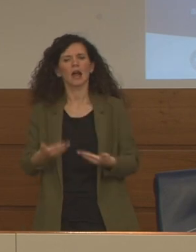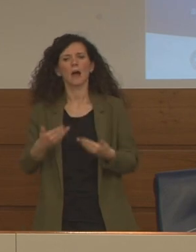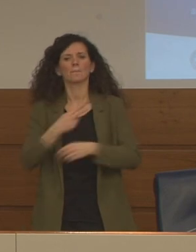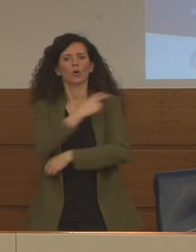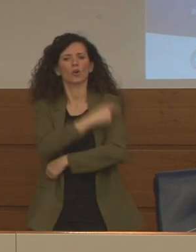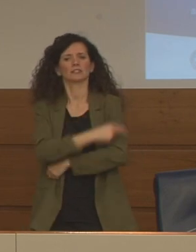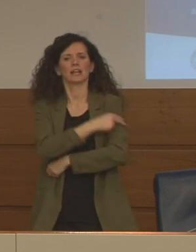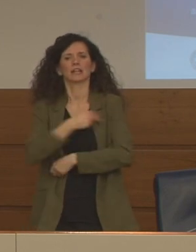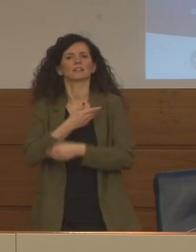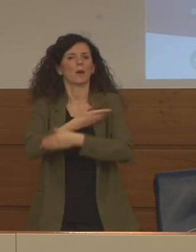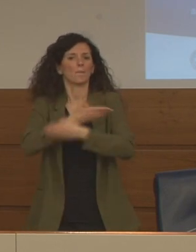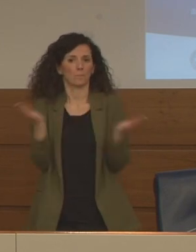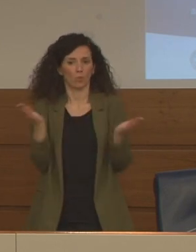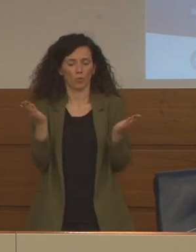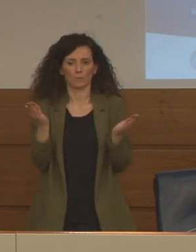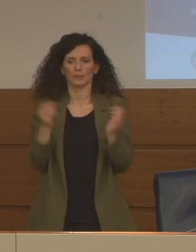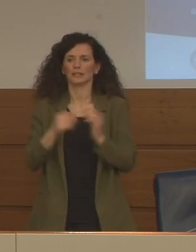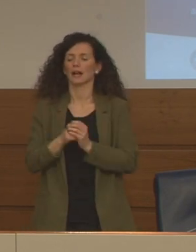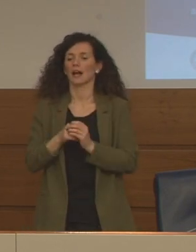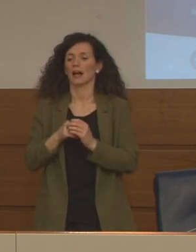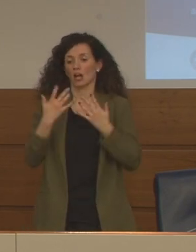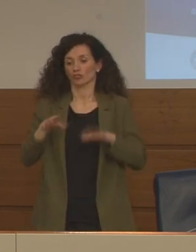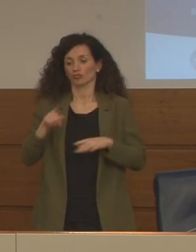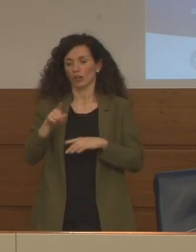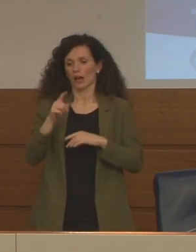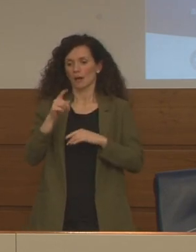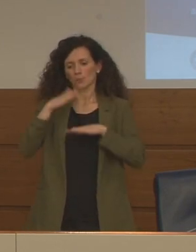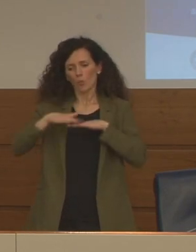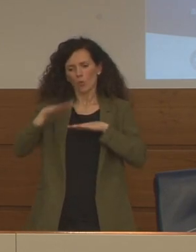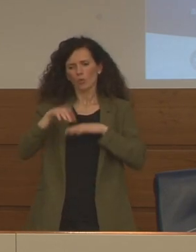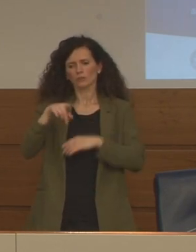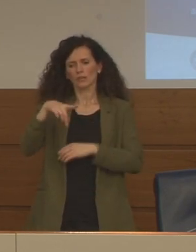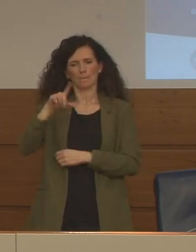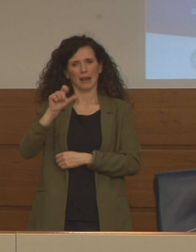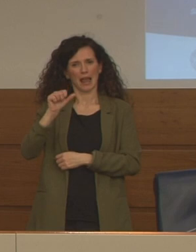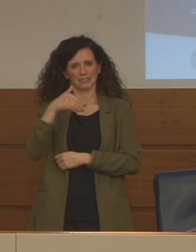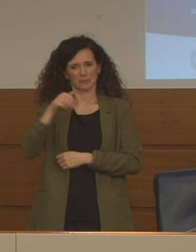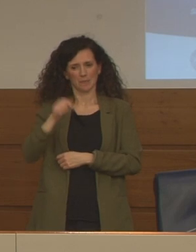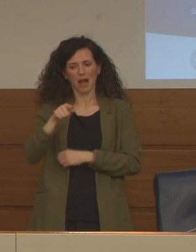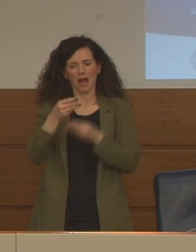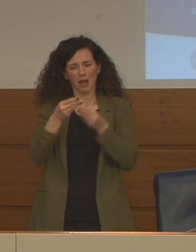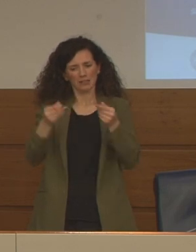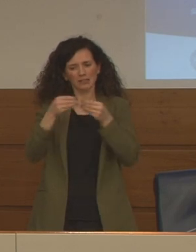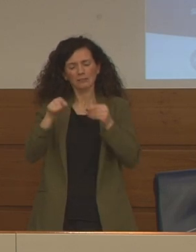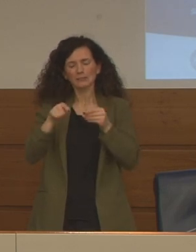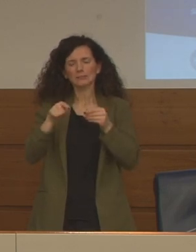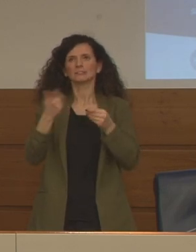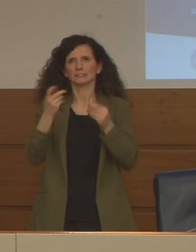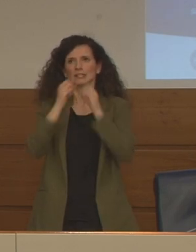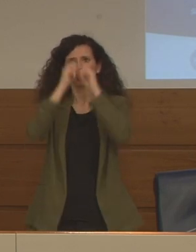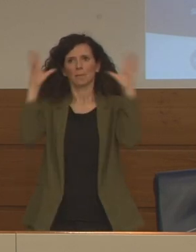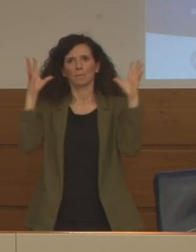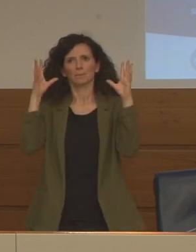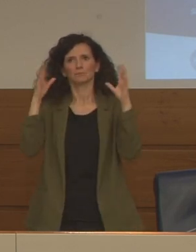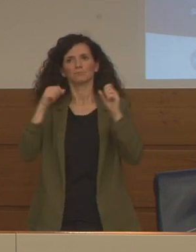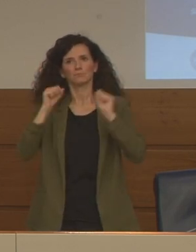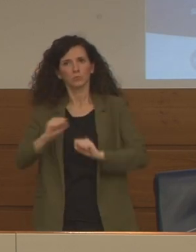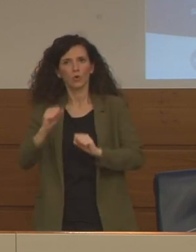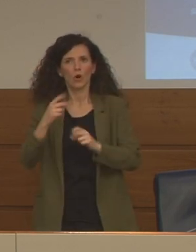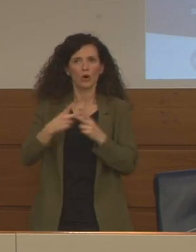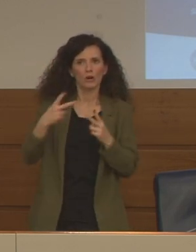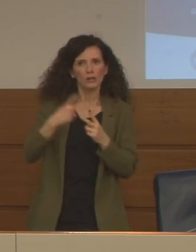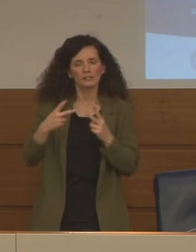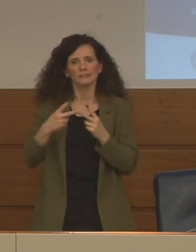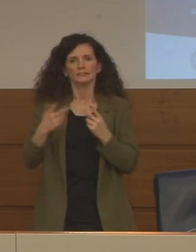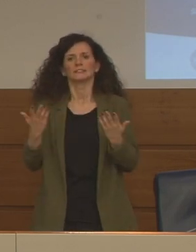è un'ipotesi su cui lavoriamo e dobbiamo lavorare è un'ipotesi però che per essere utilizzata richiede alcuni presupposti